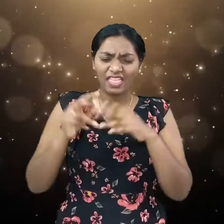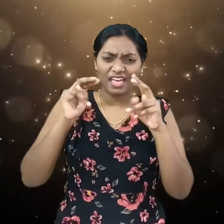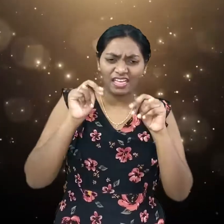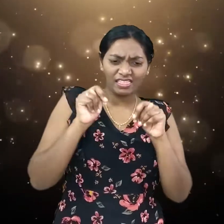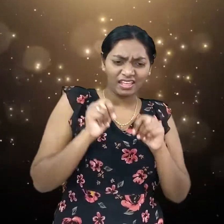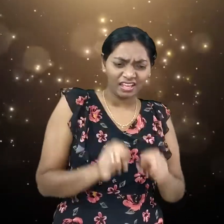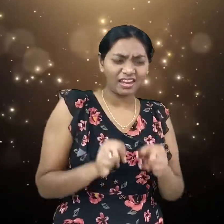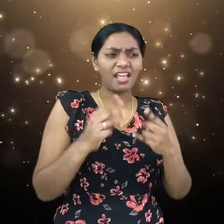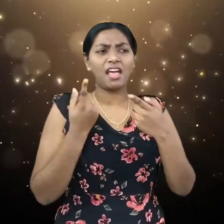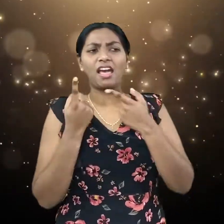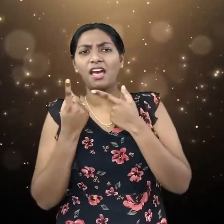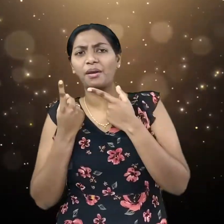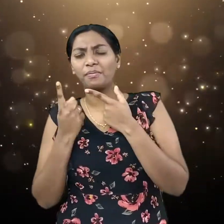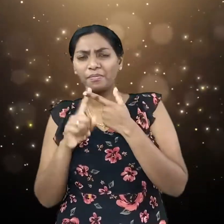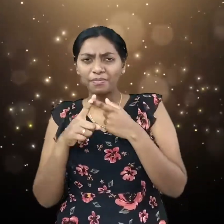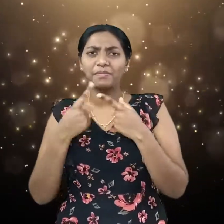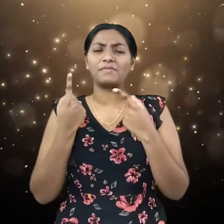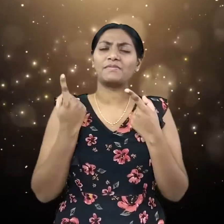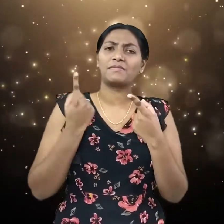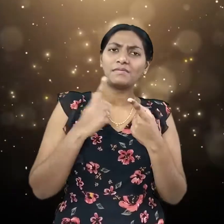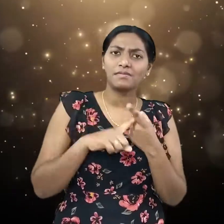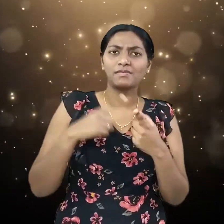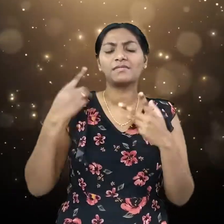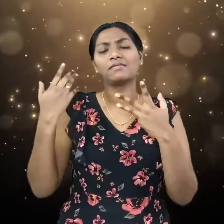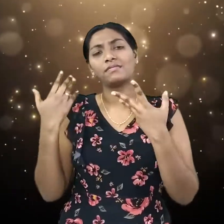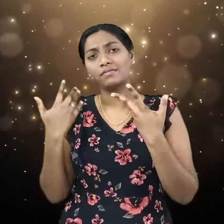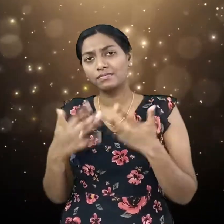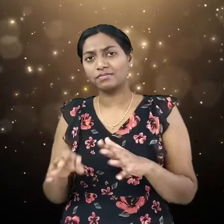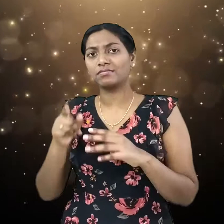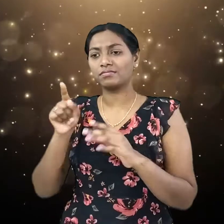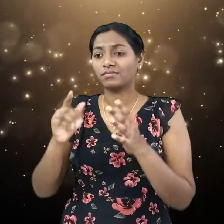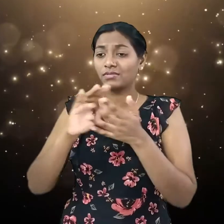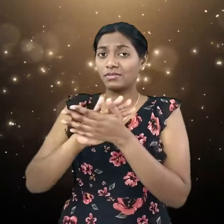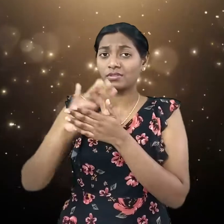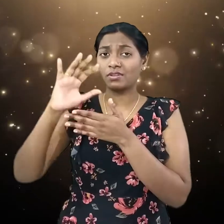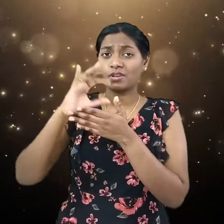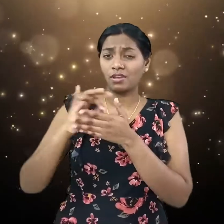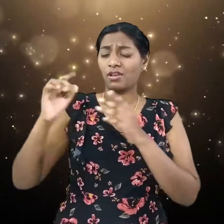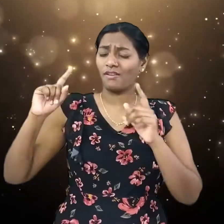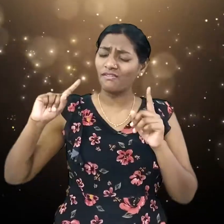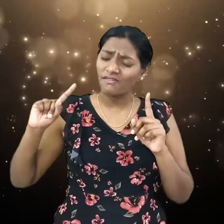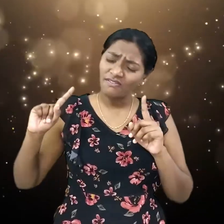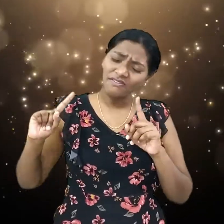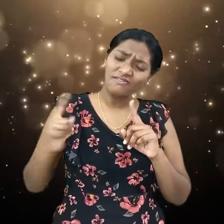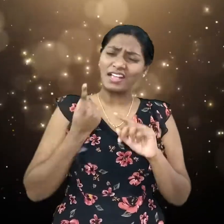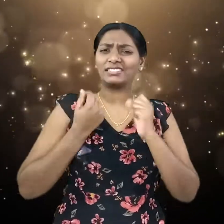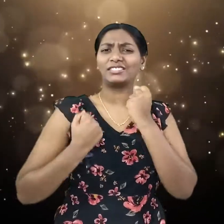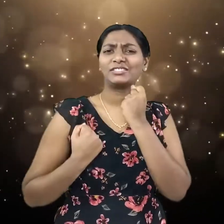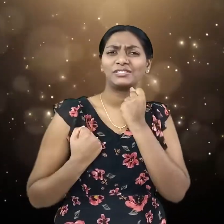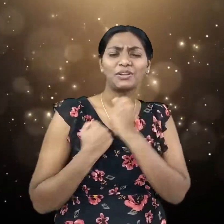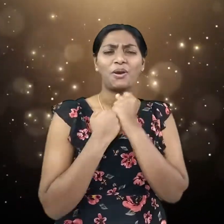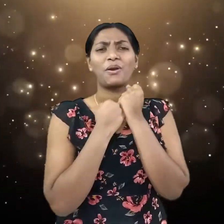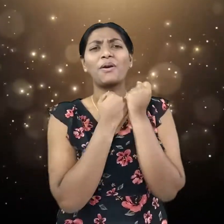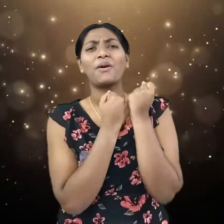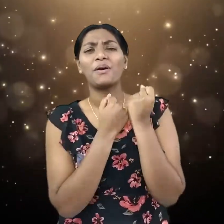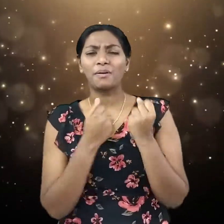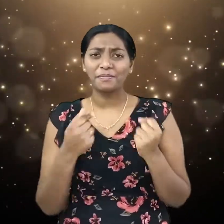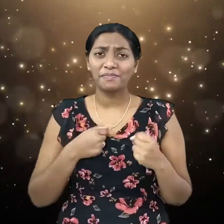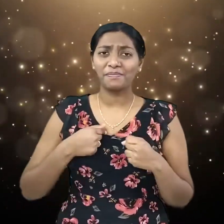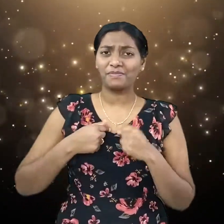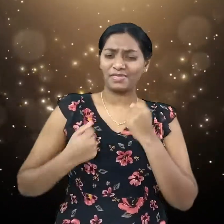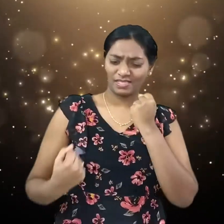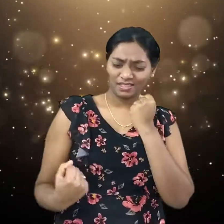जरूरत के समयों में तू सबसे करीब सहाय,